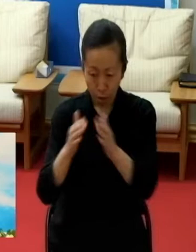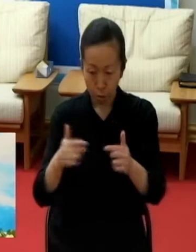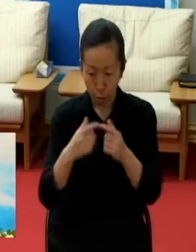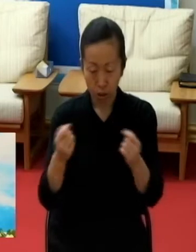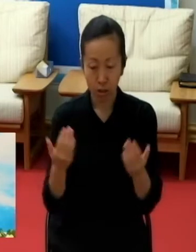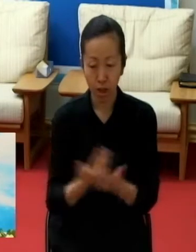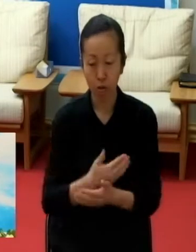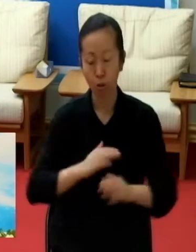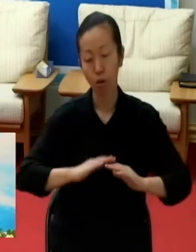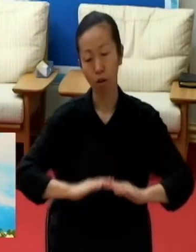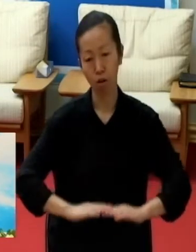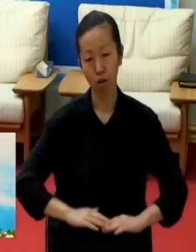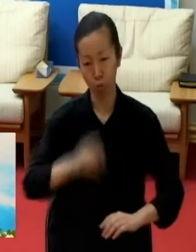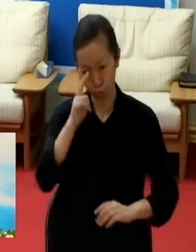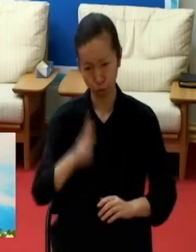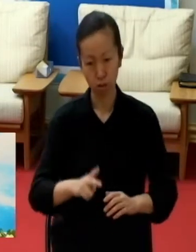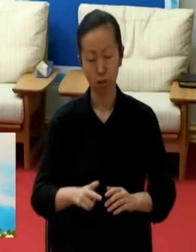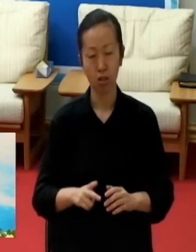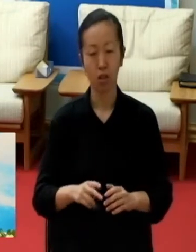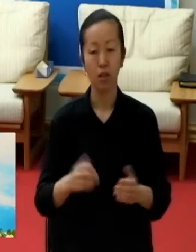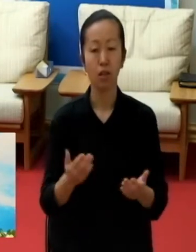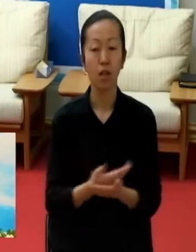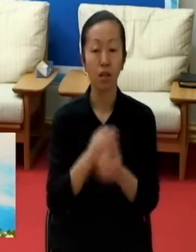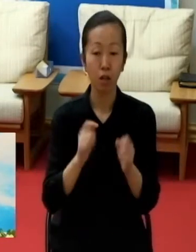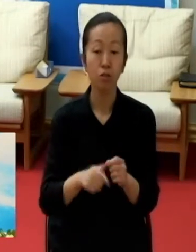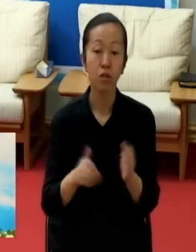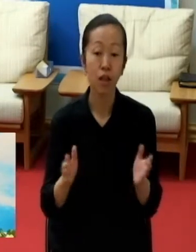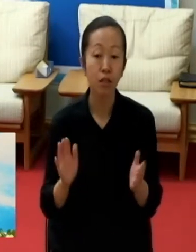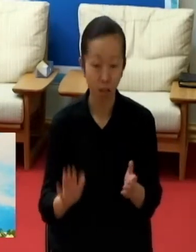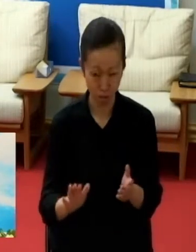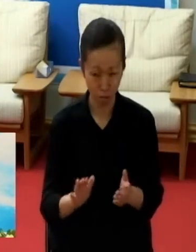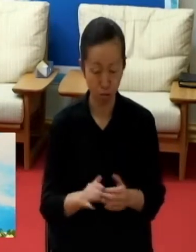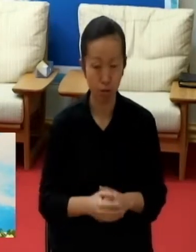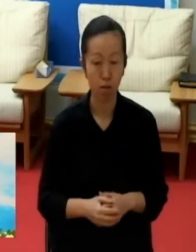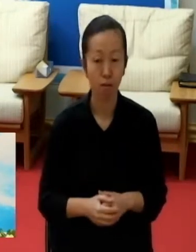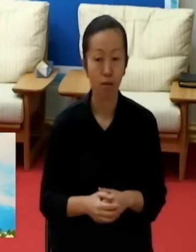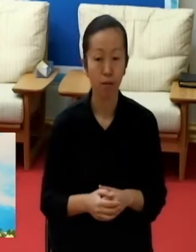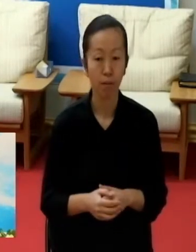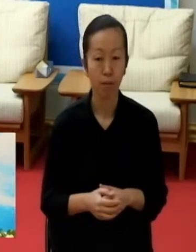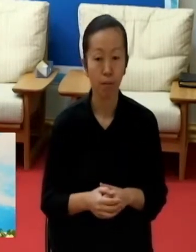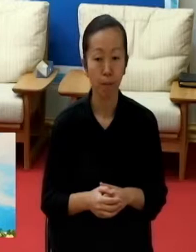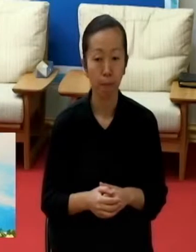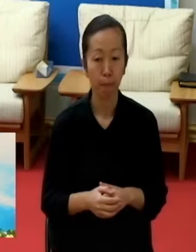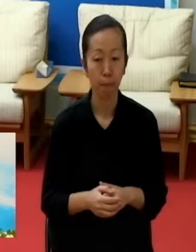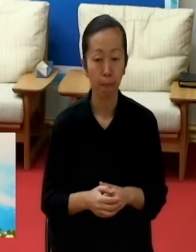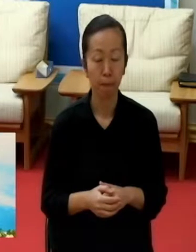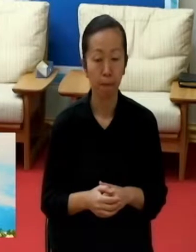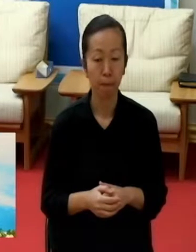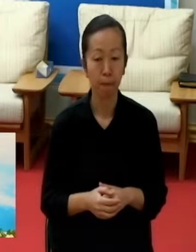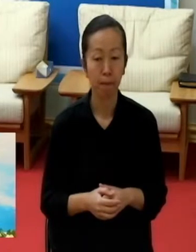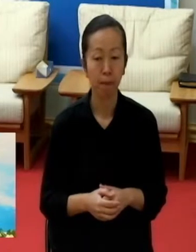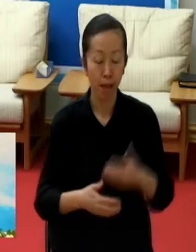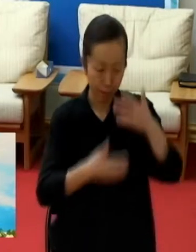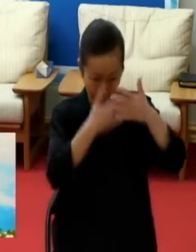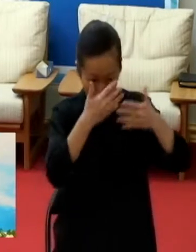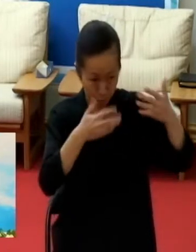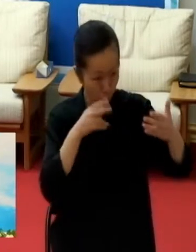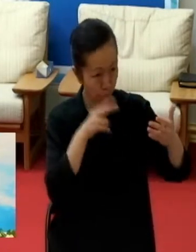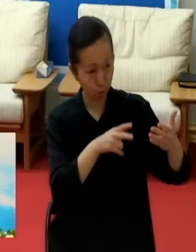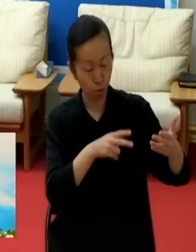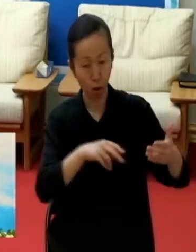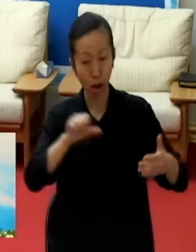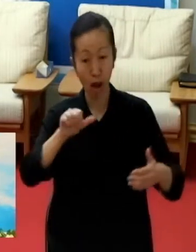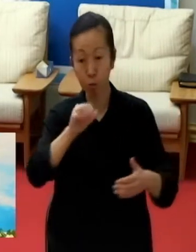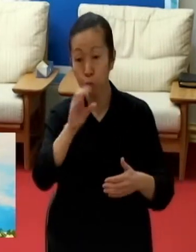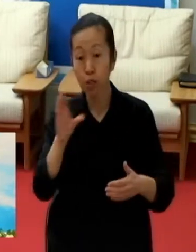이렇게 보세요. 벌거벗고 그냥 뭐 때문에 사는지도 모르고 그냥 짐승하고 그래서 짐승처럼 살잖아요. テレビ番組でアフリ